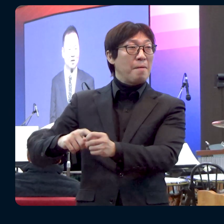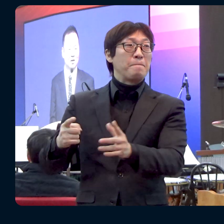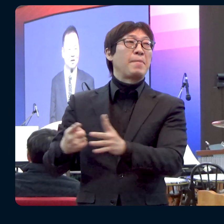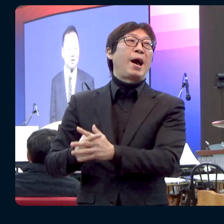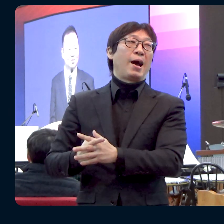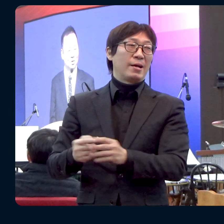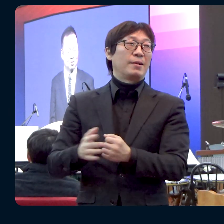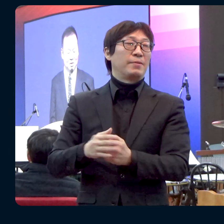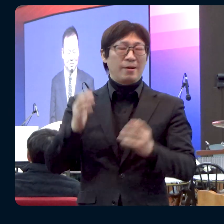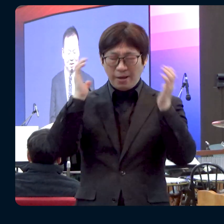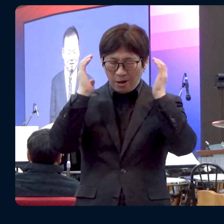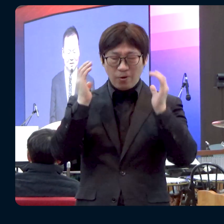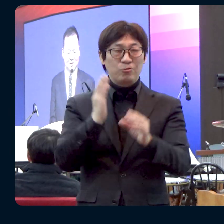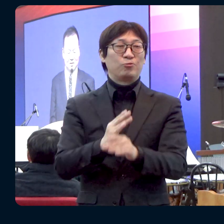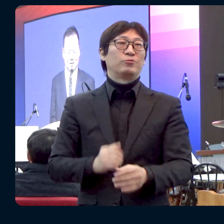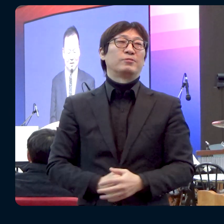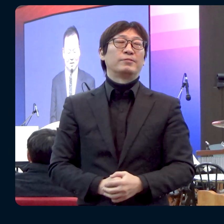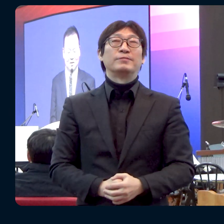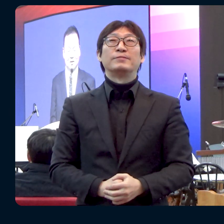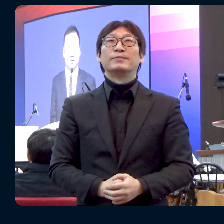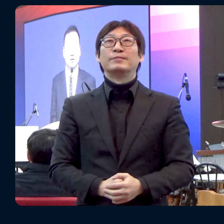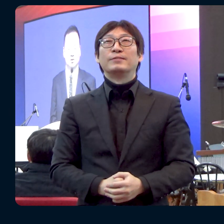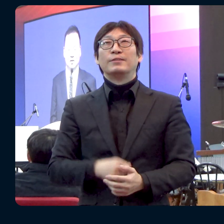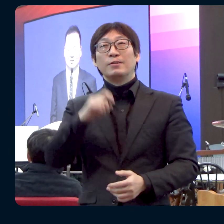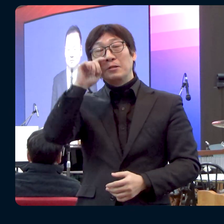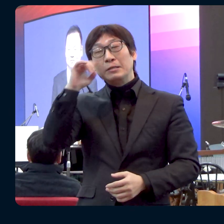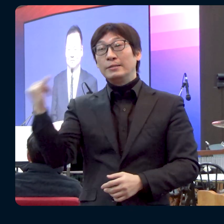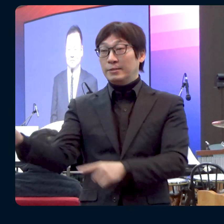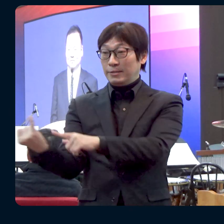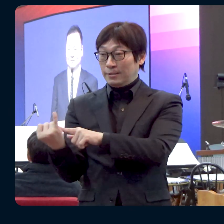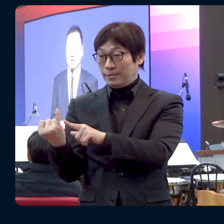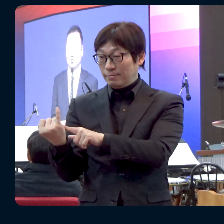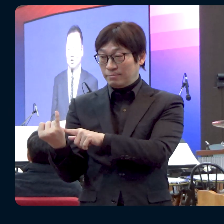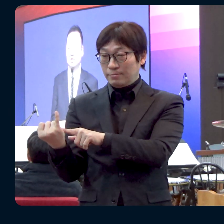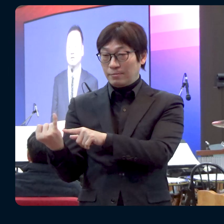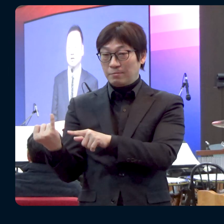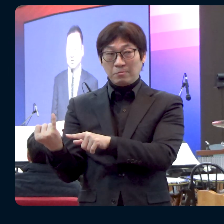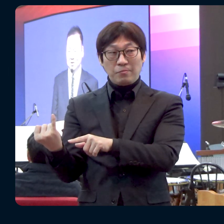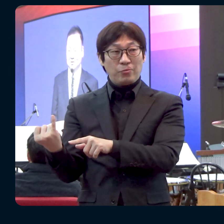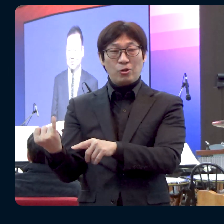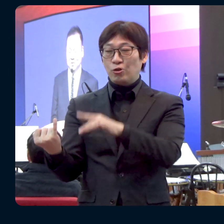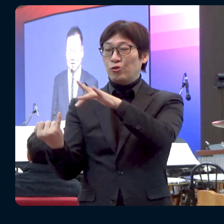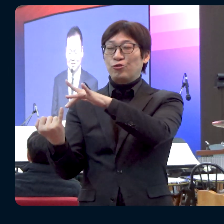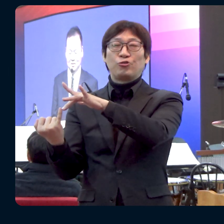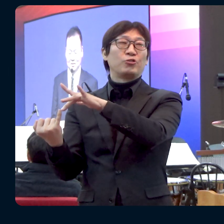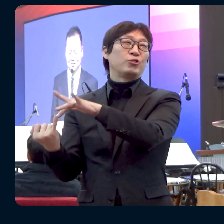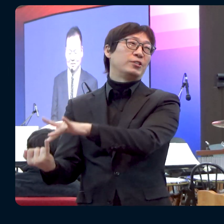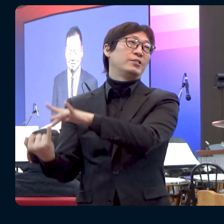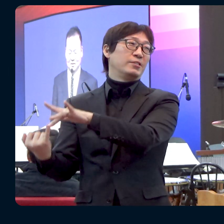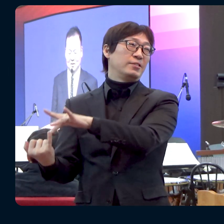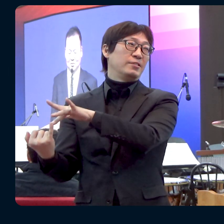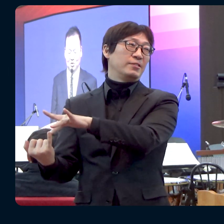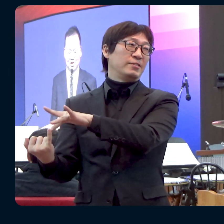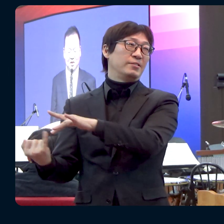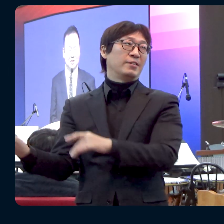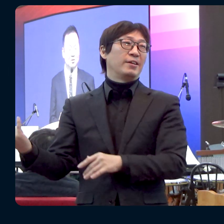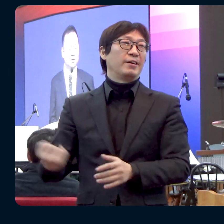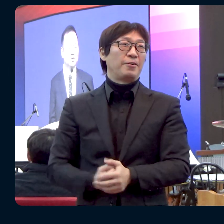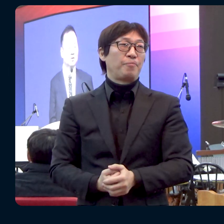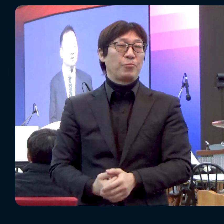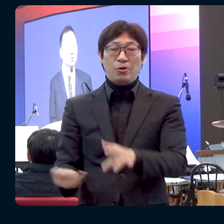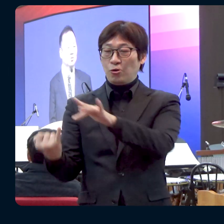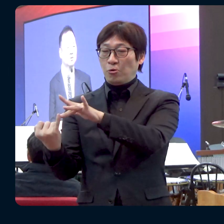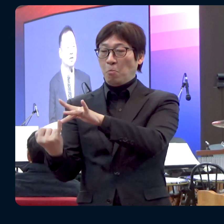알았기 때문에 괴로워합니다. 이 여자는 귀신 들린 여자였습니다.